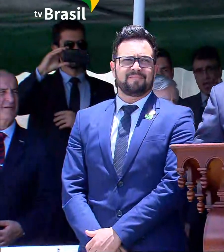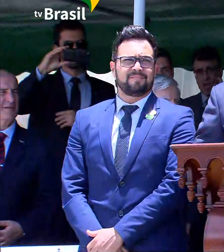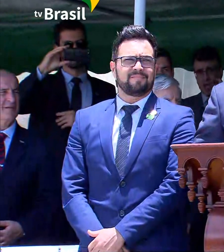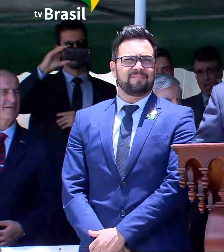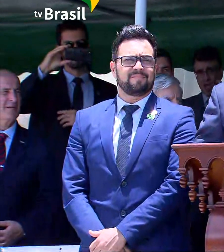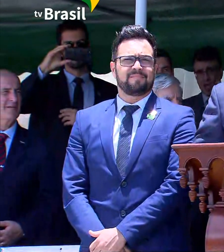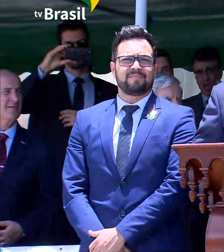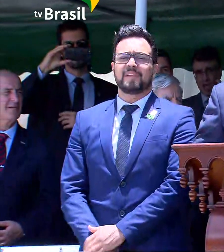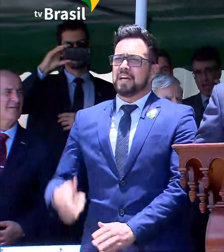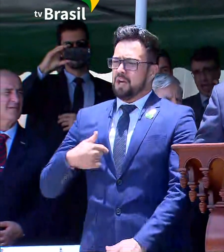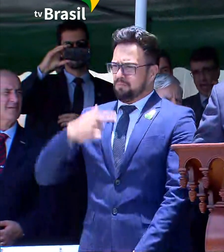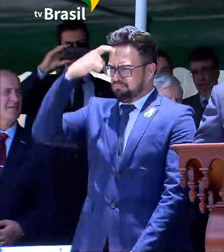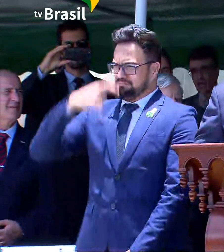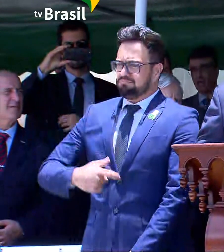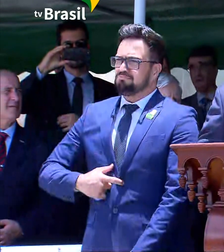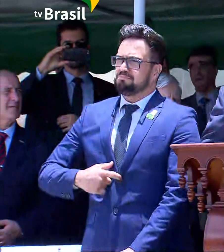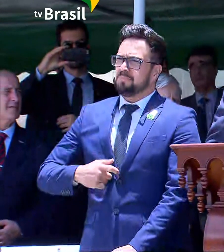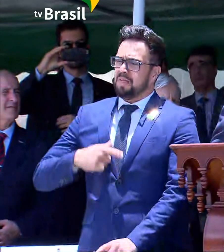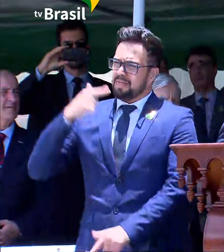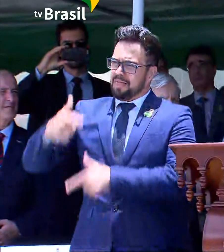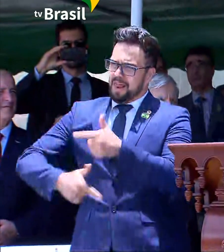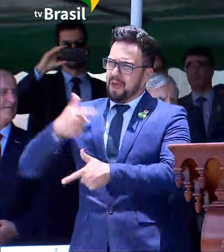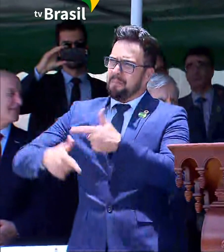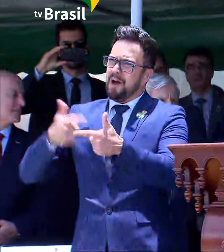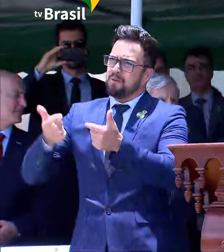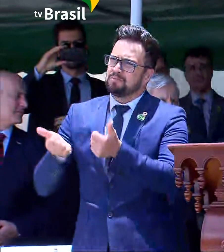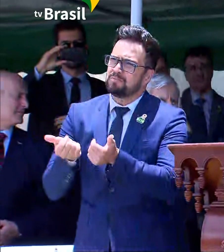Estou a serviço de vocês,